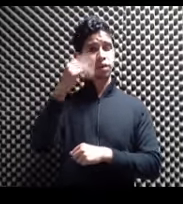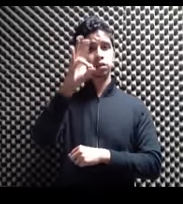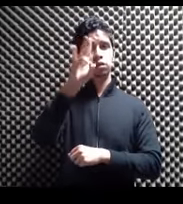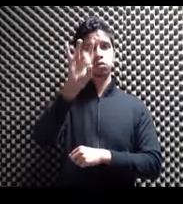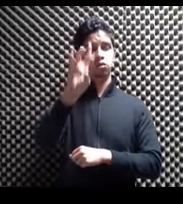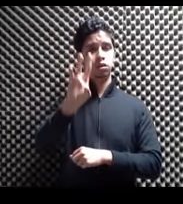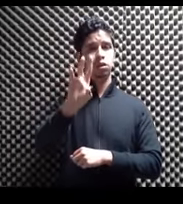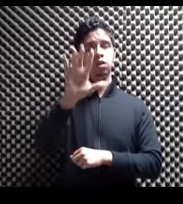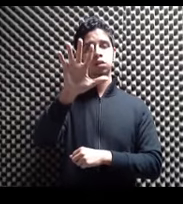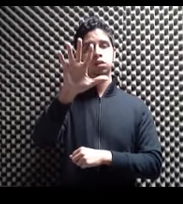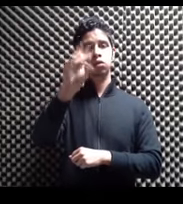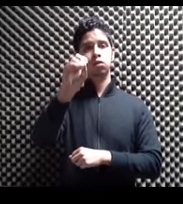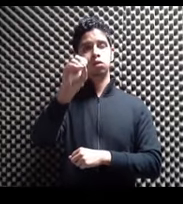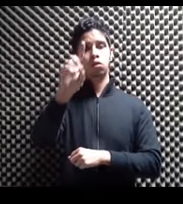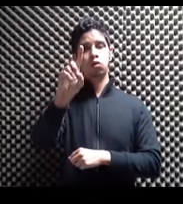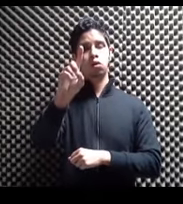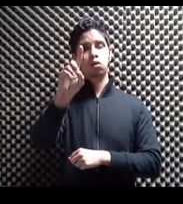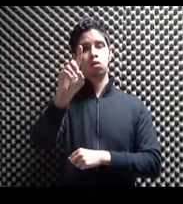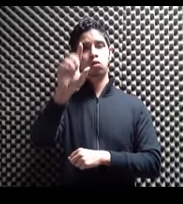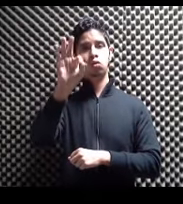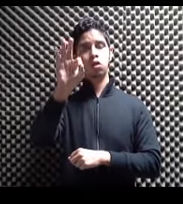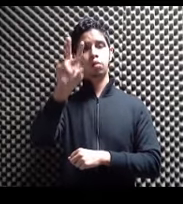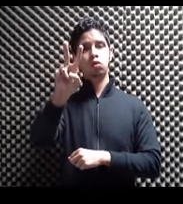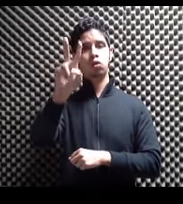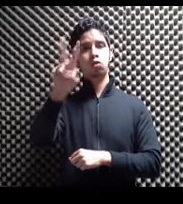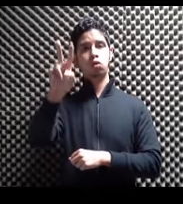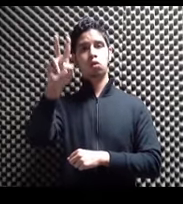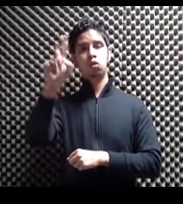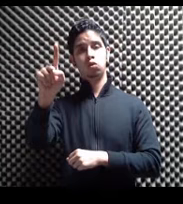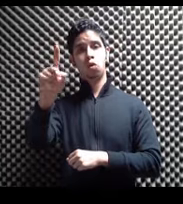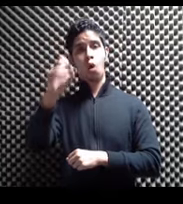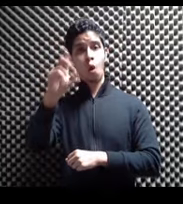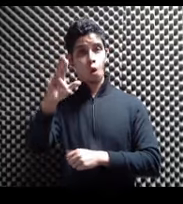787-501-9221 o escribir a